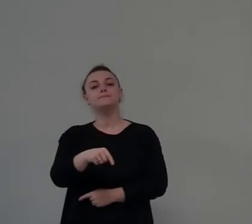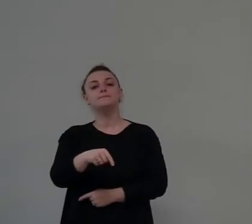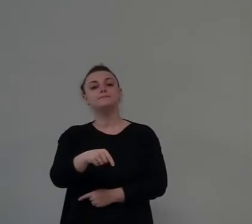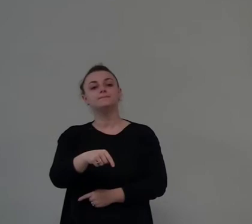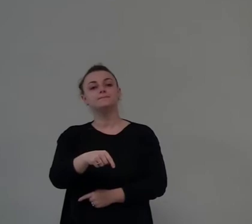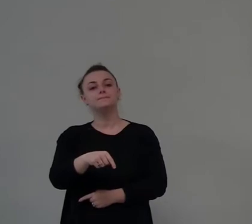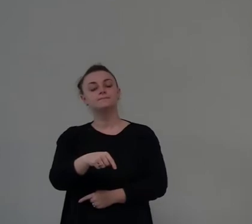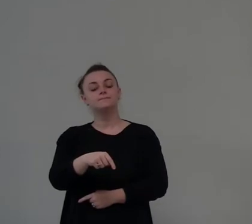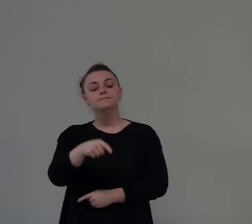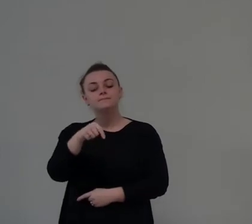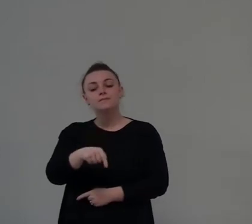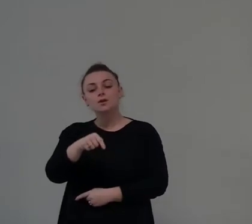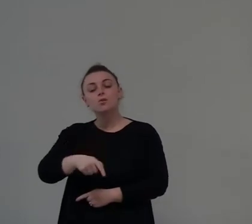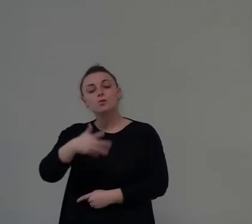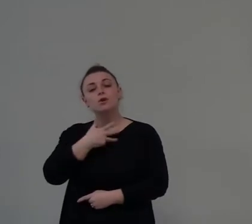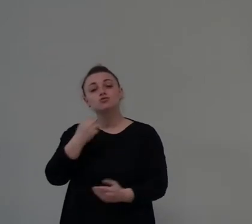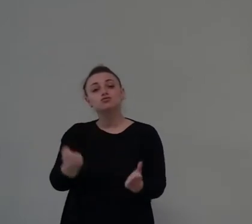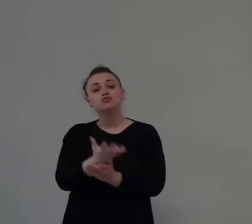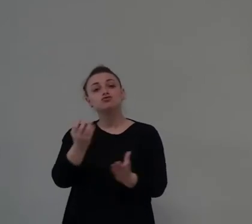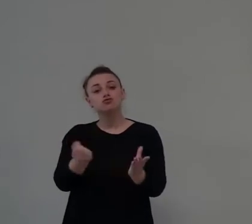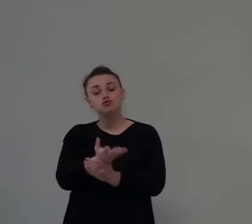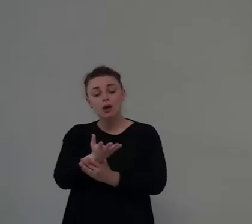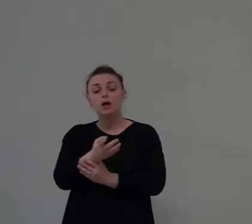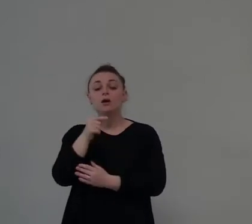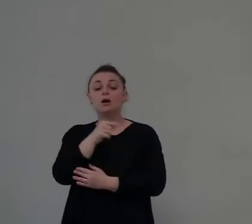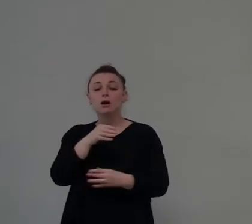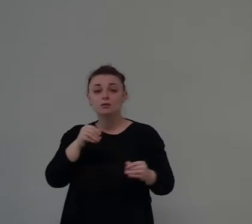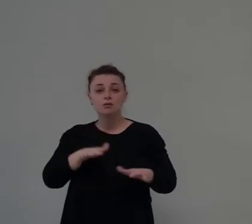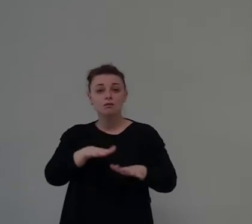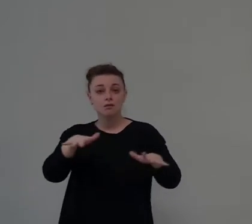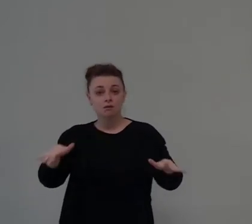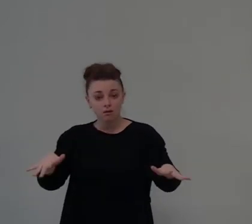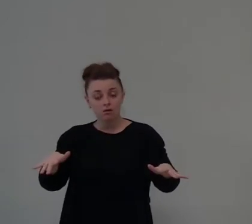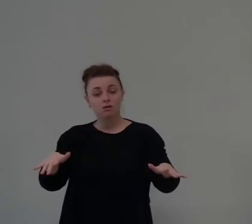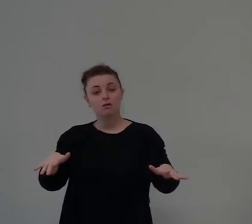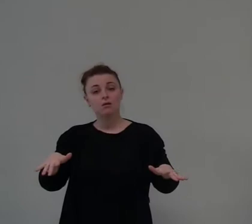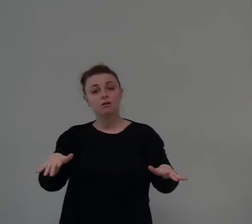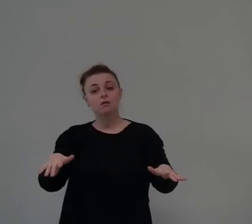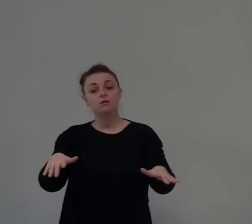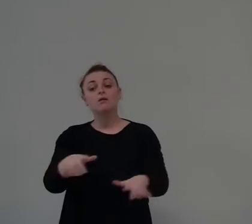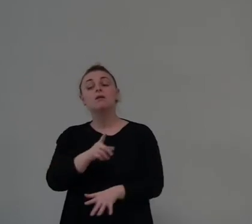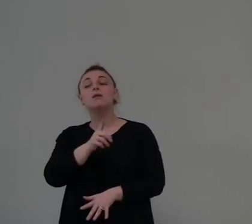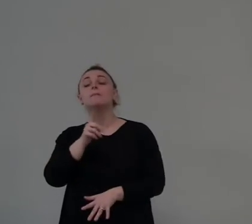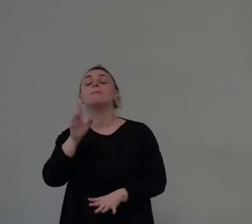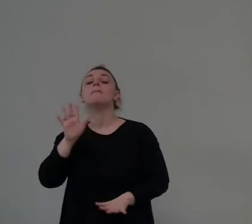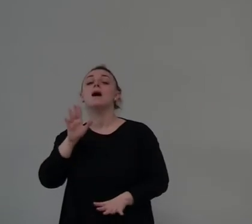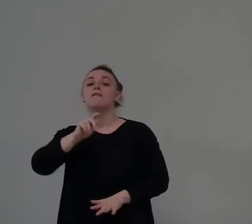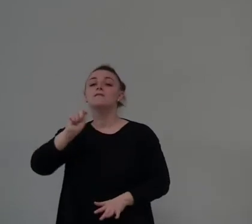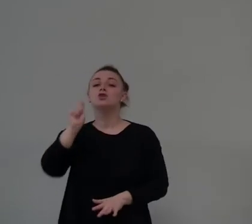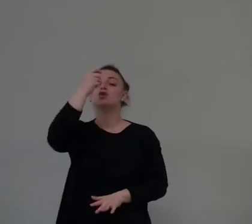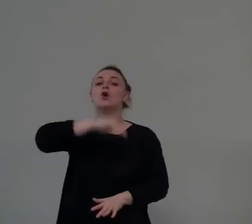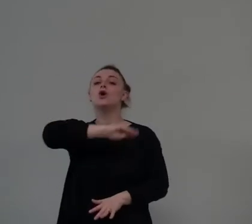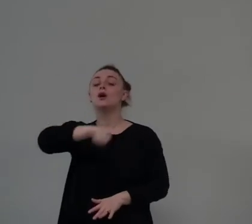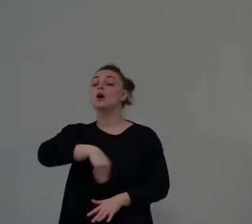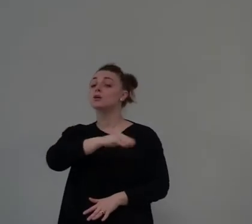sul Golgota, si è avvenuta tramite la resurrezione, ma è stata vinta in quel deserto. In quel